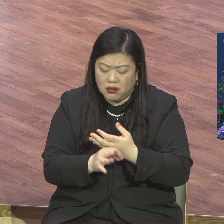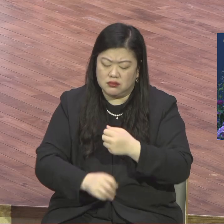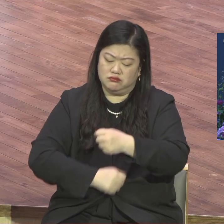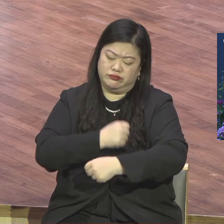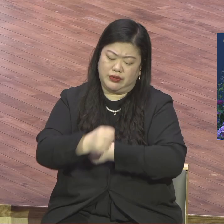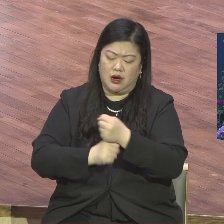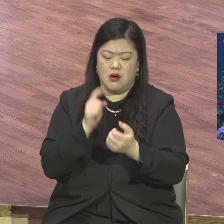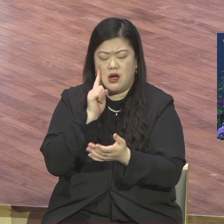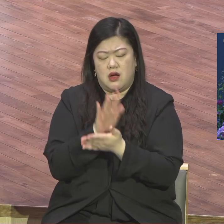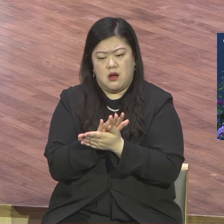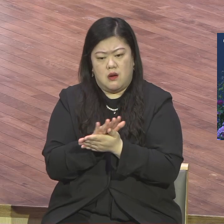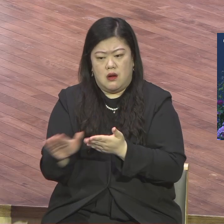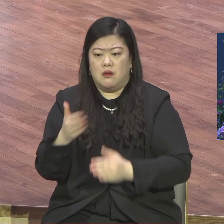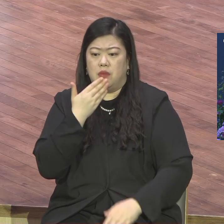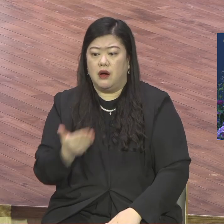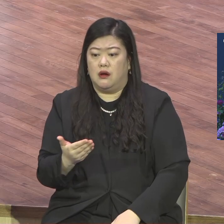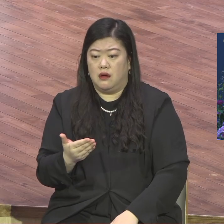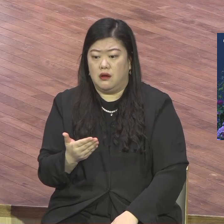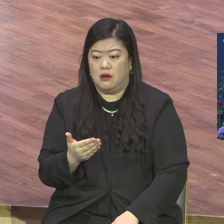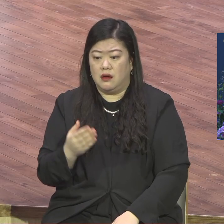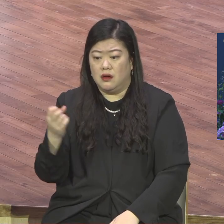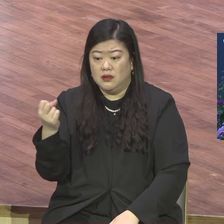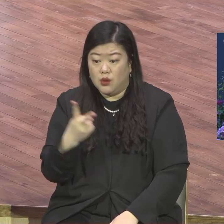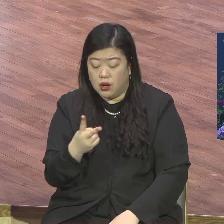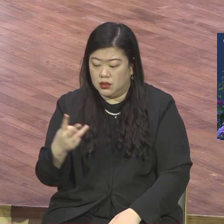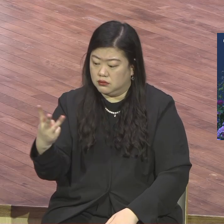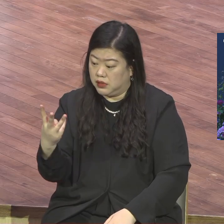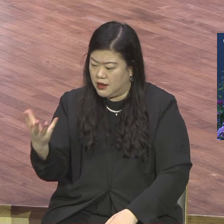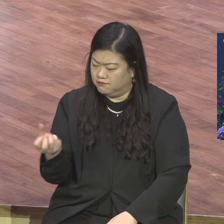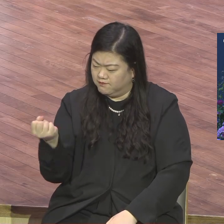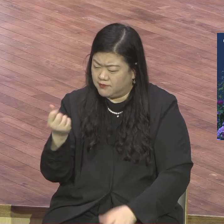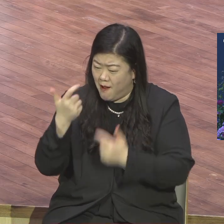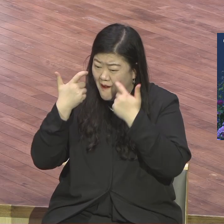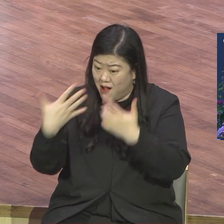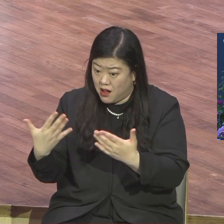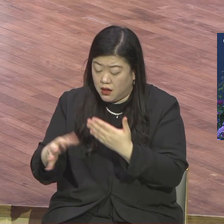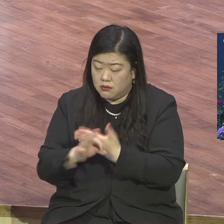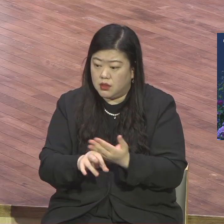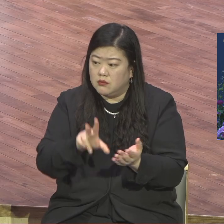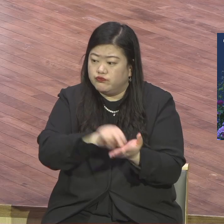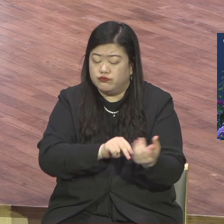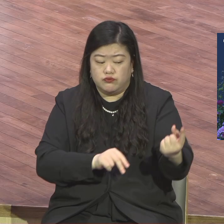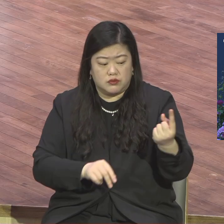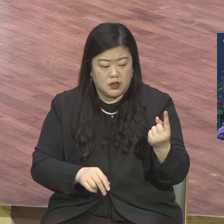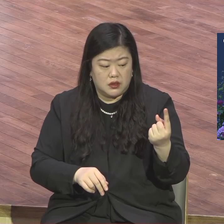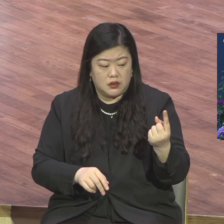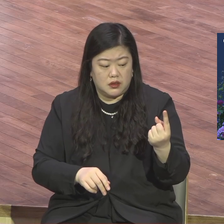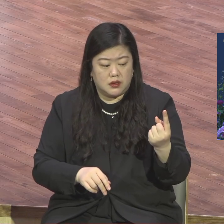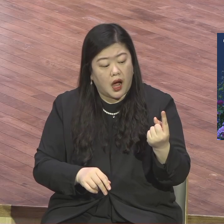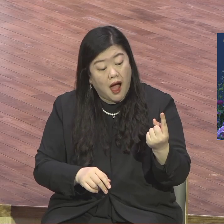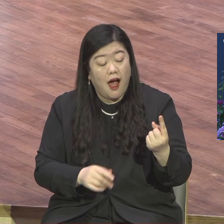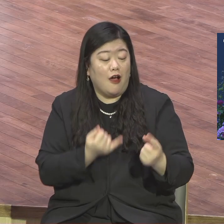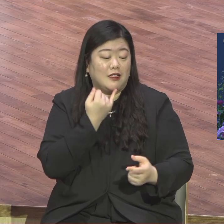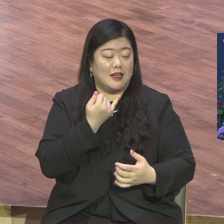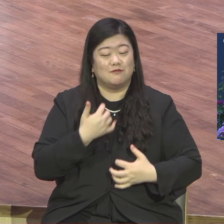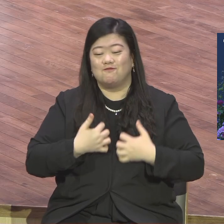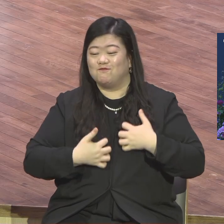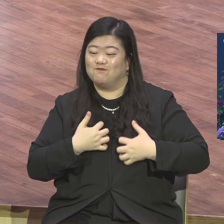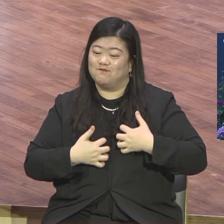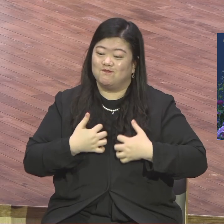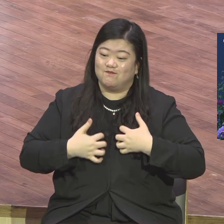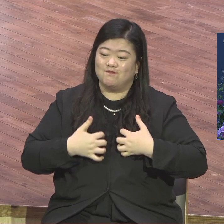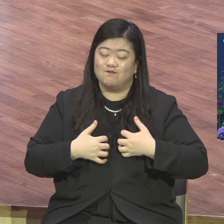어떤 환경 어떤 상황 속에서도 눌림이 아니고